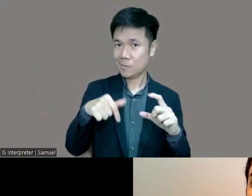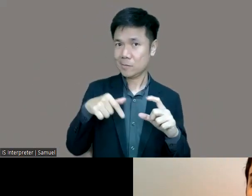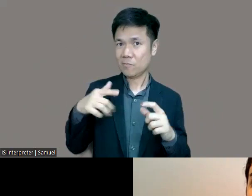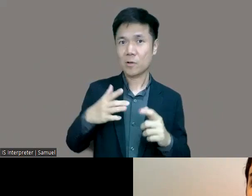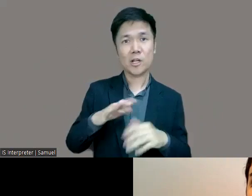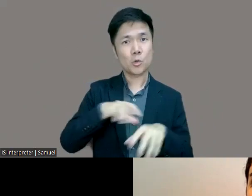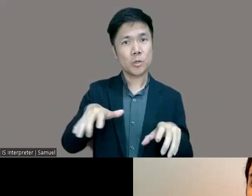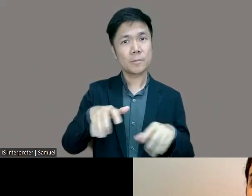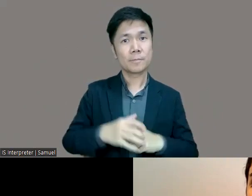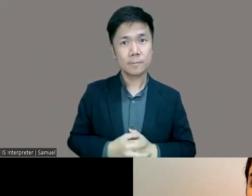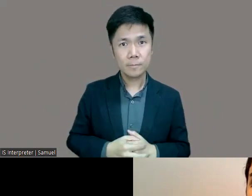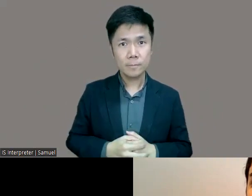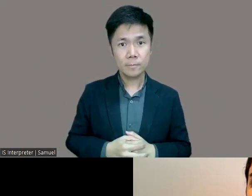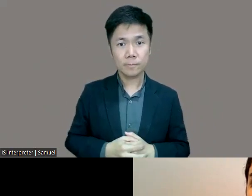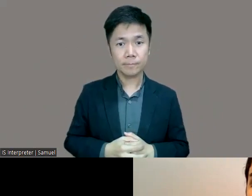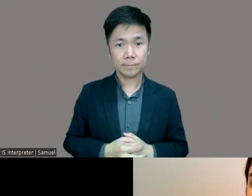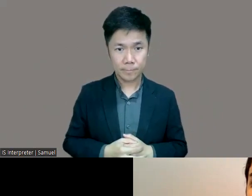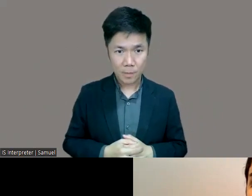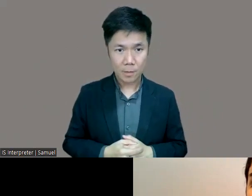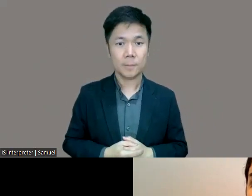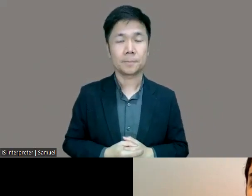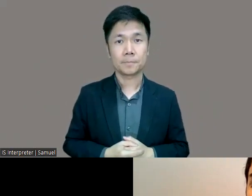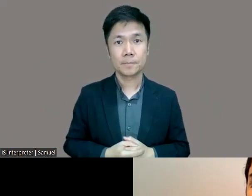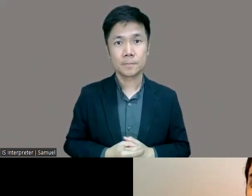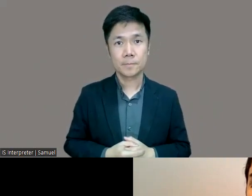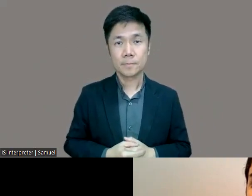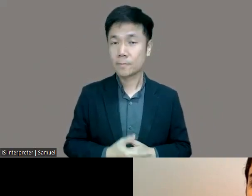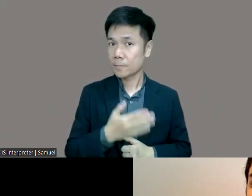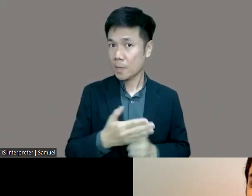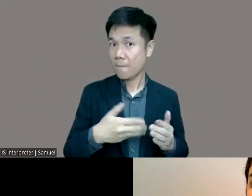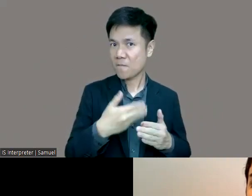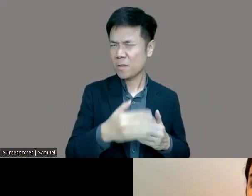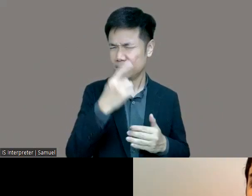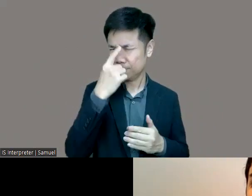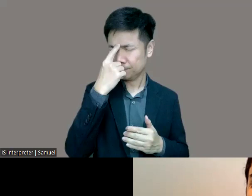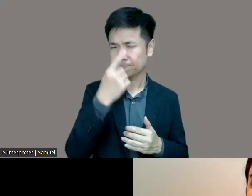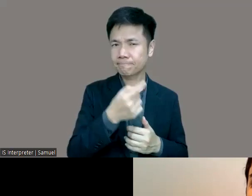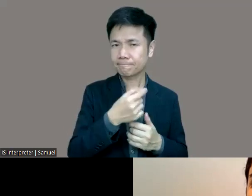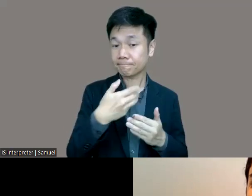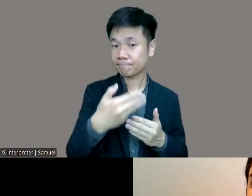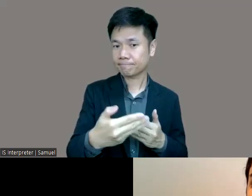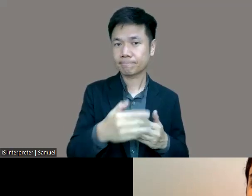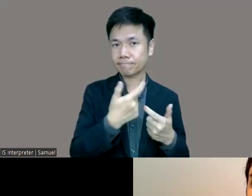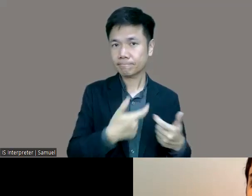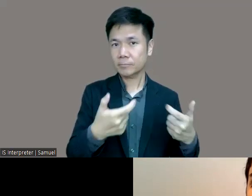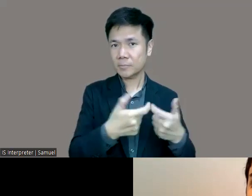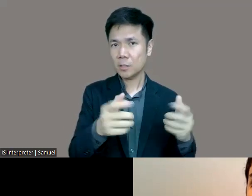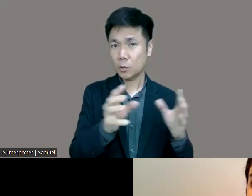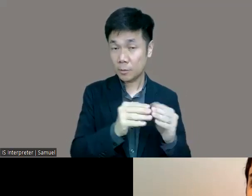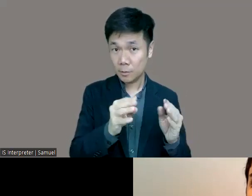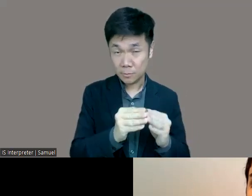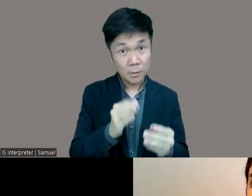Cela est une question très intéressante pour le Forum global mondial